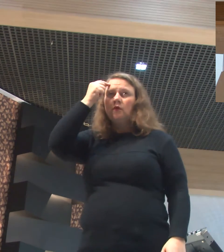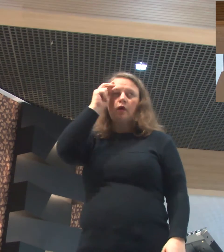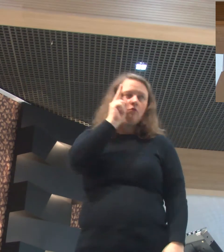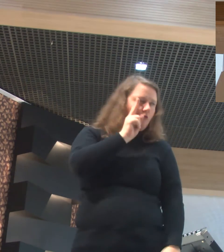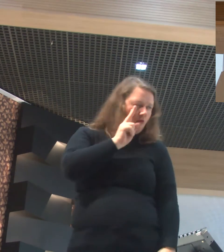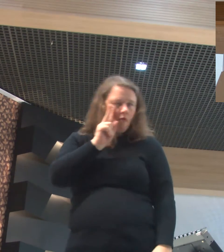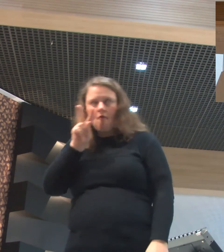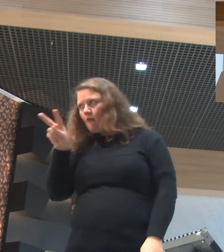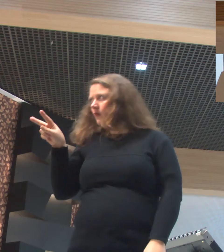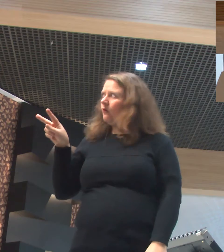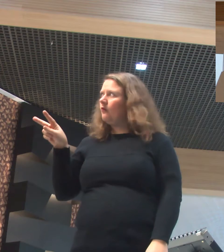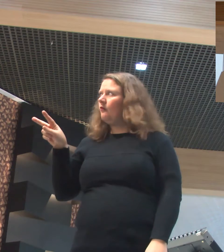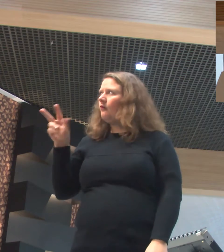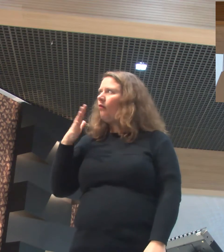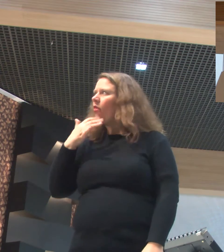do olhar.